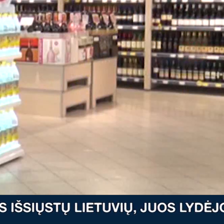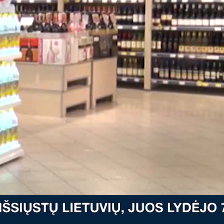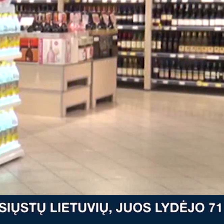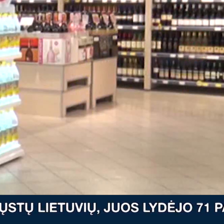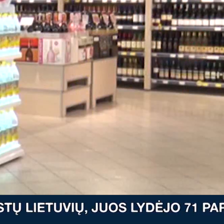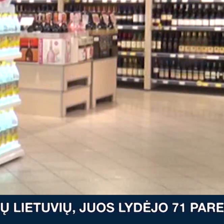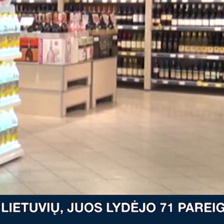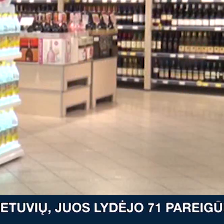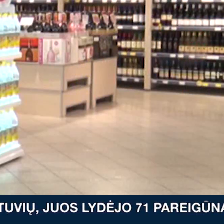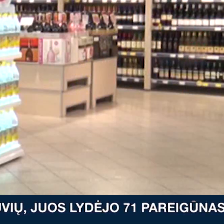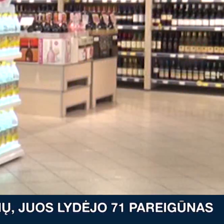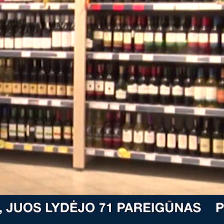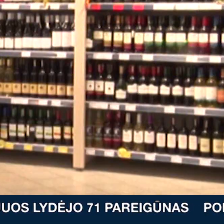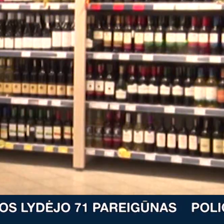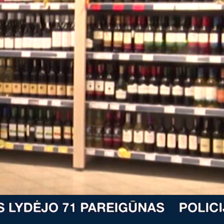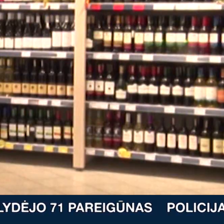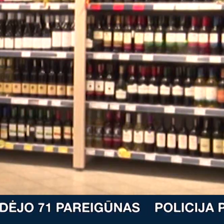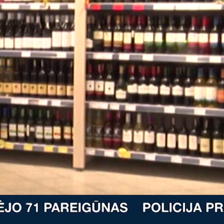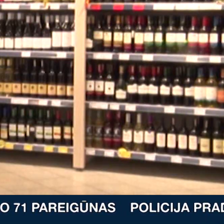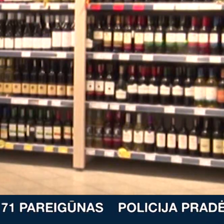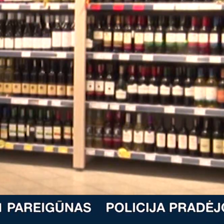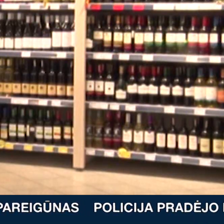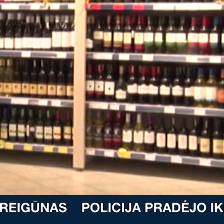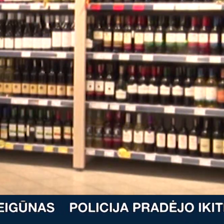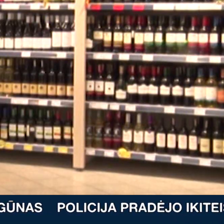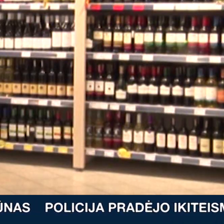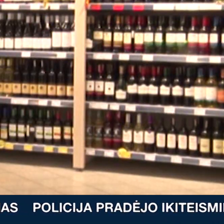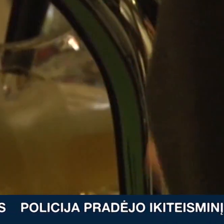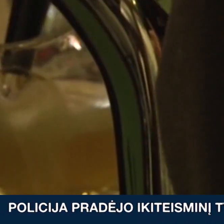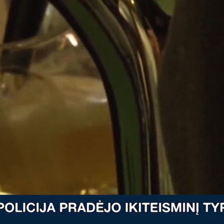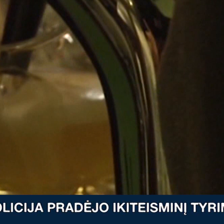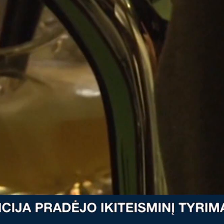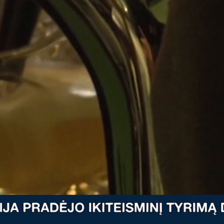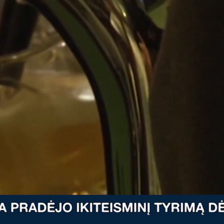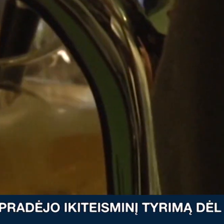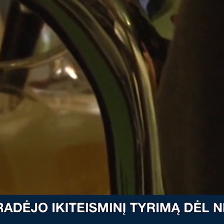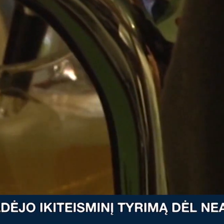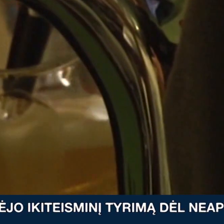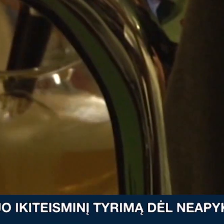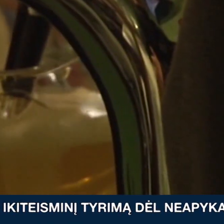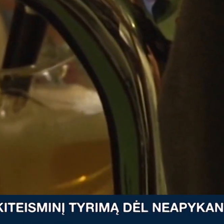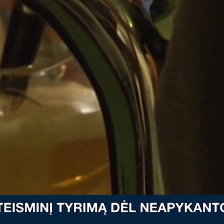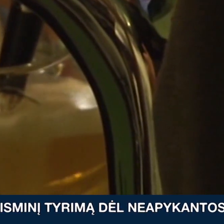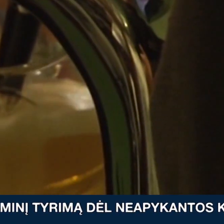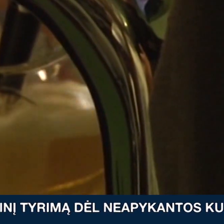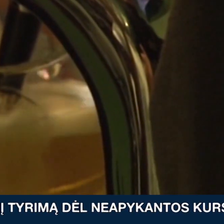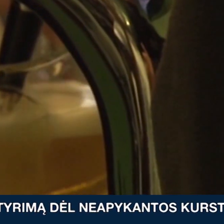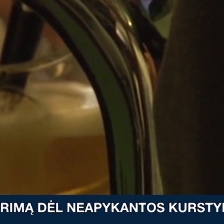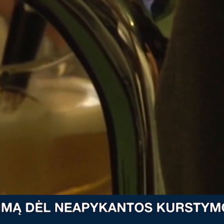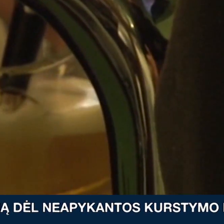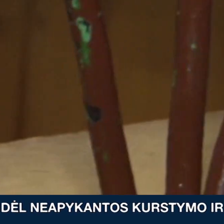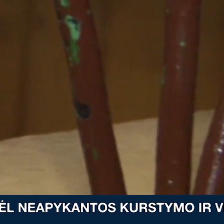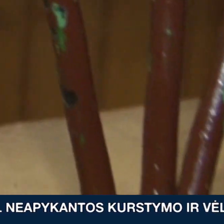gyventojų. Tuo metu Seime brestančios iniciatyvos švelninti alkoholio kontrolės įstatymą premjerė nesureikšmina, bet mano, kad kai kurie